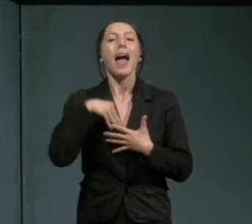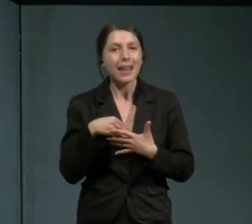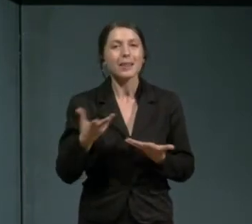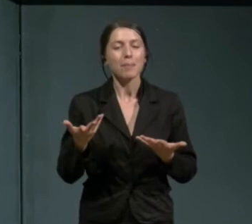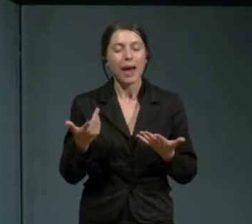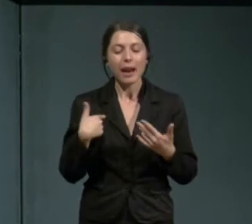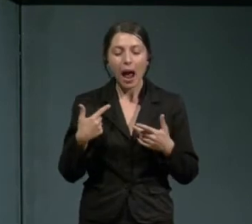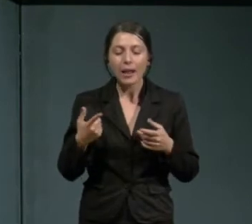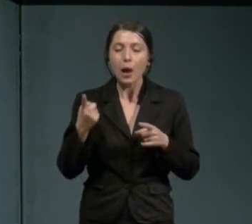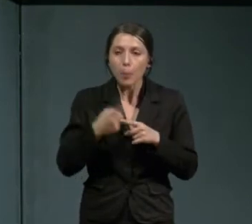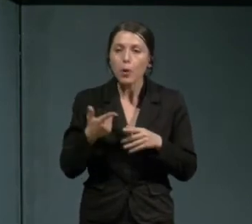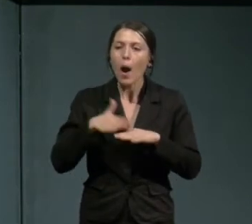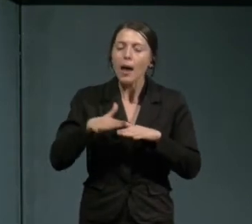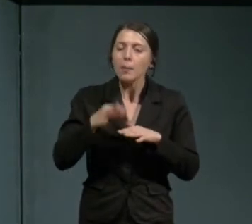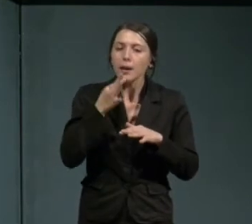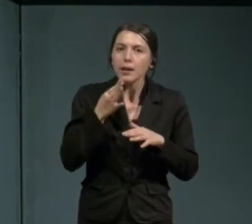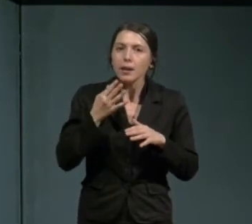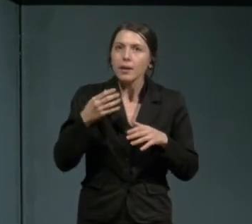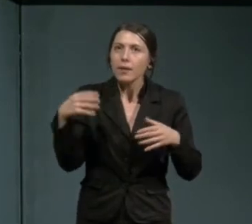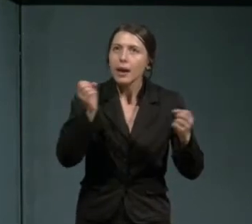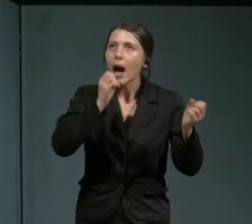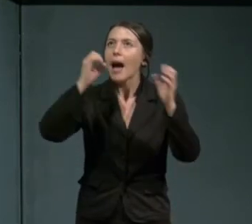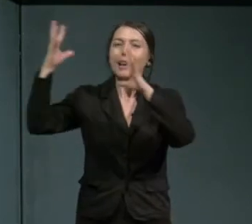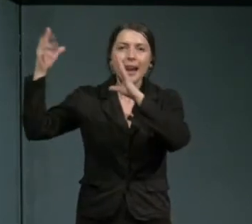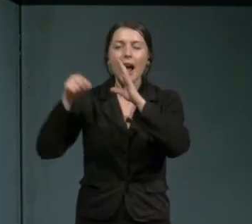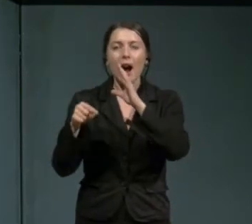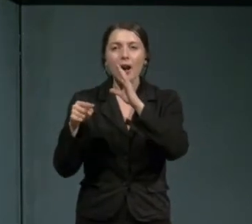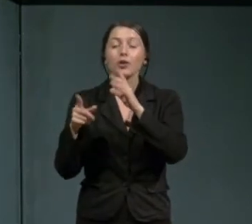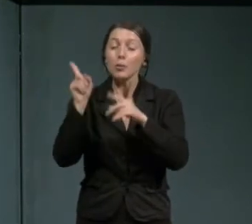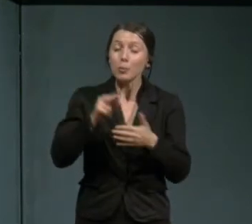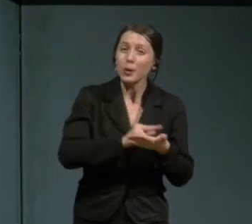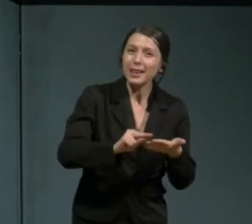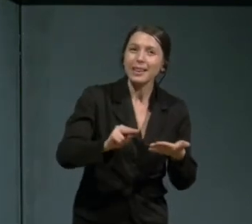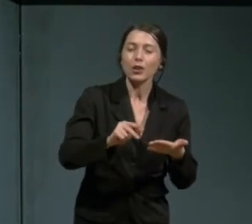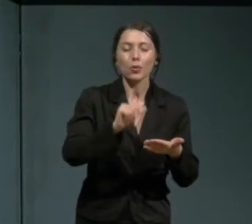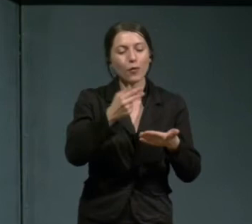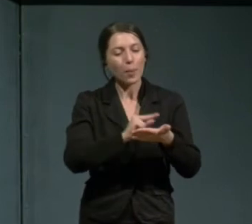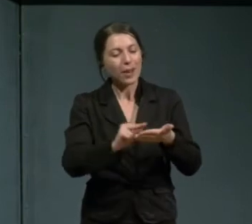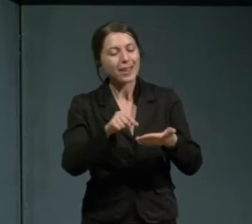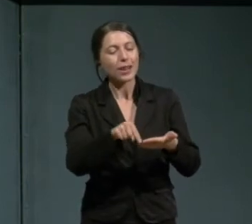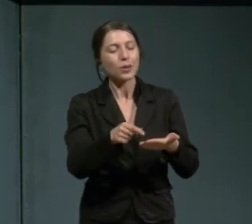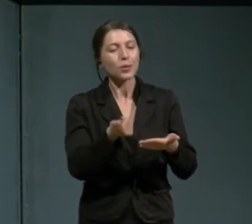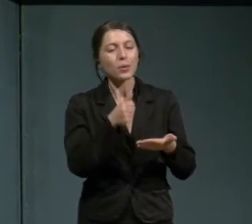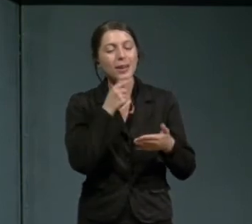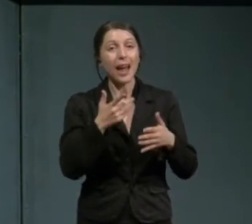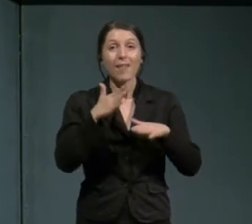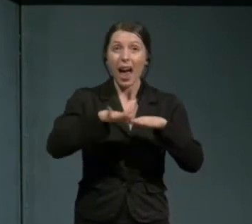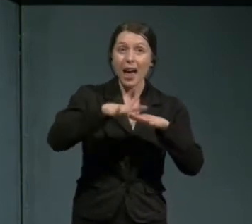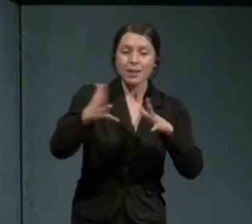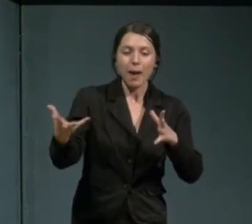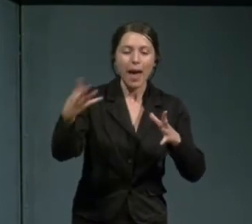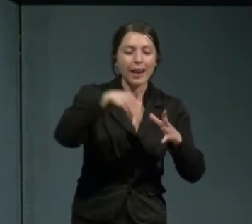creazione e anche la scrittura come modalità di formalizzare di modellizzare dell'esperienza nel